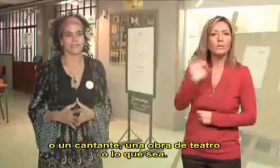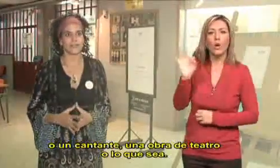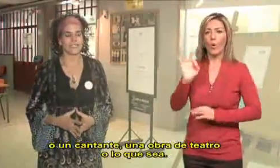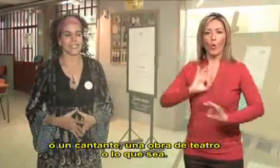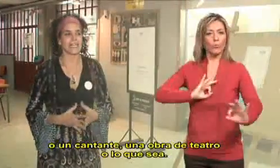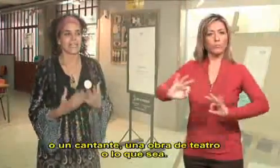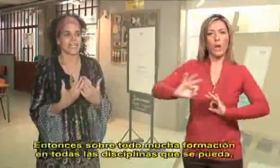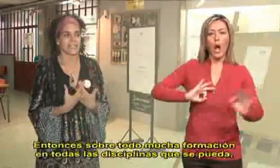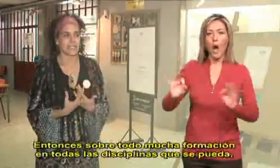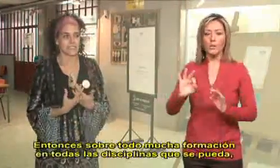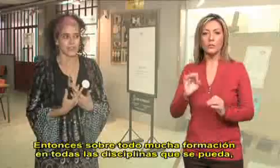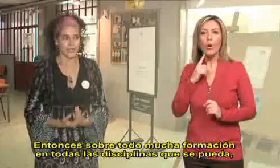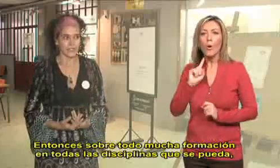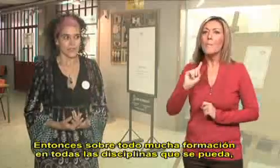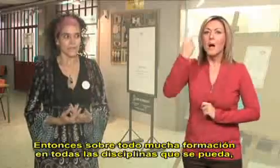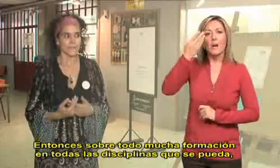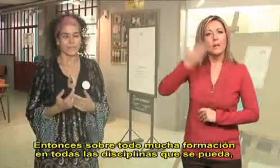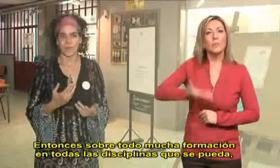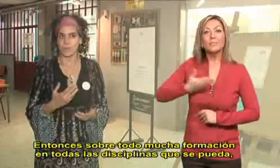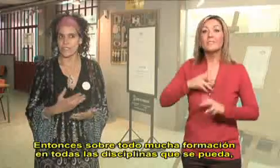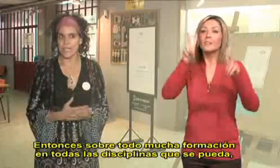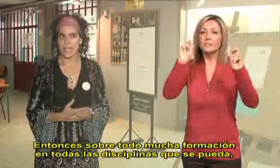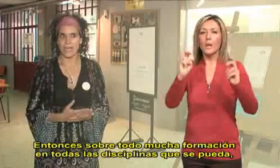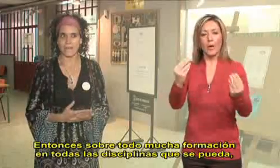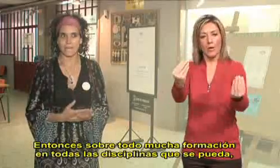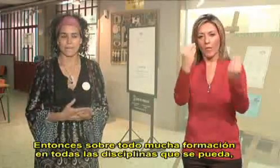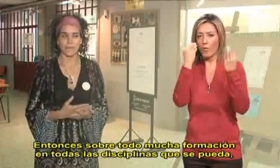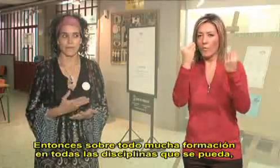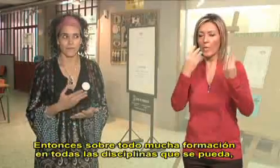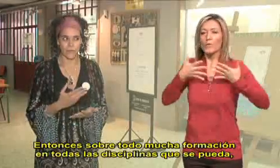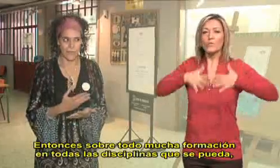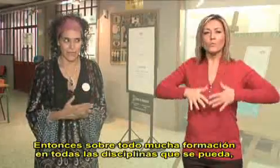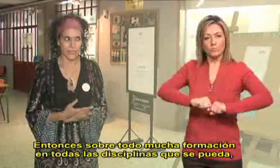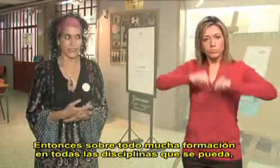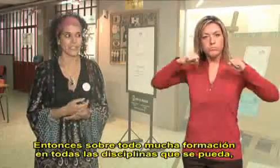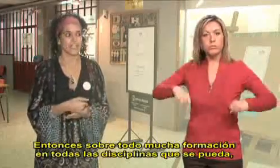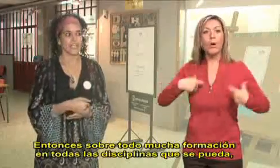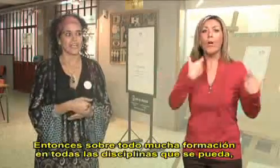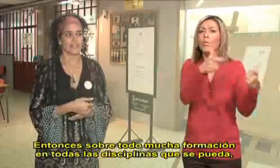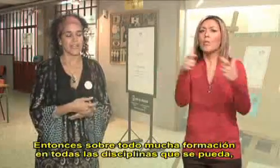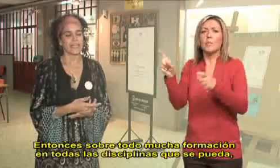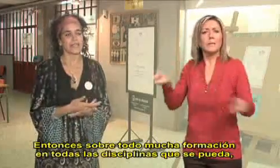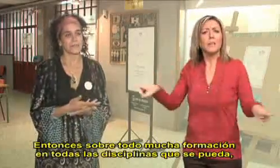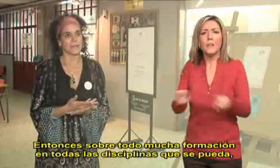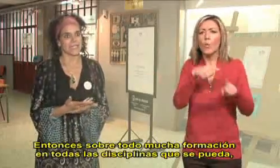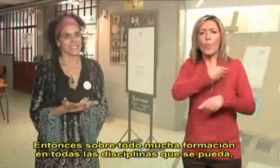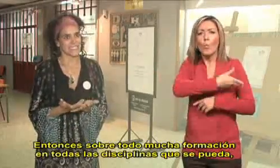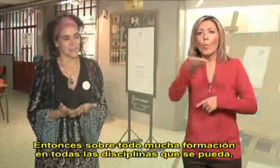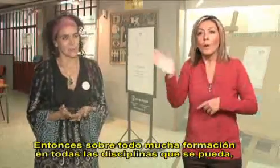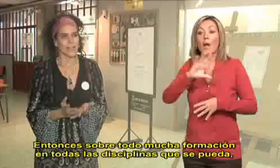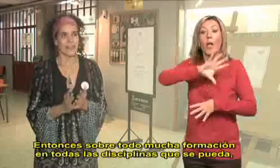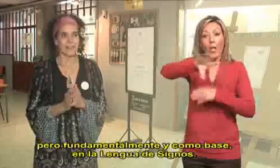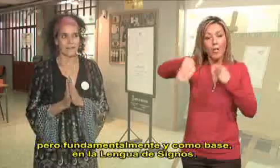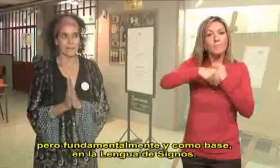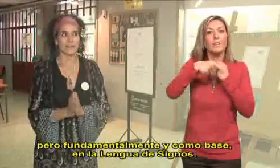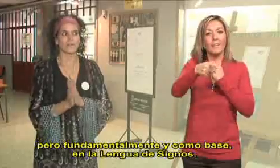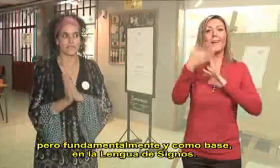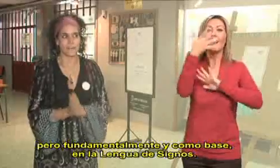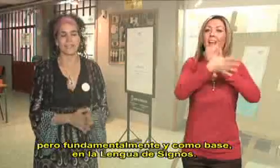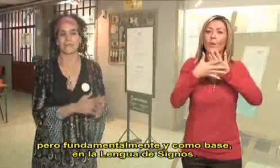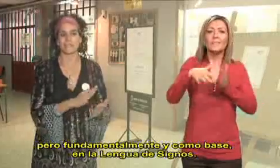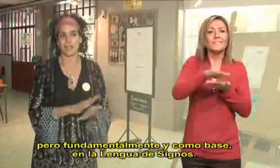una obra de teatro, lo que sea. Entonces, sobre todo, mucha formación en todas las disciplinas que se pueda,